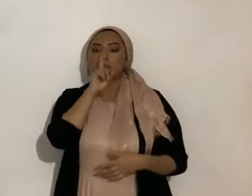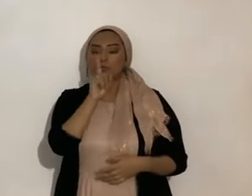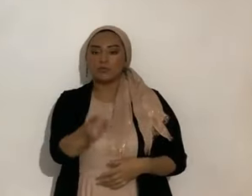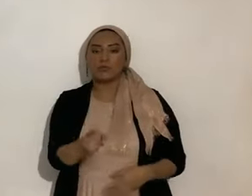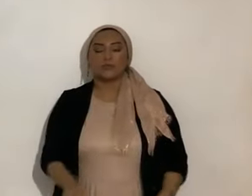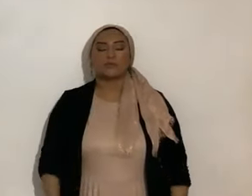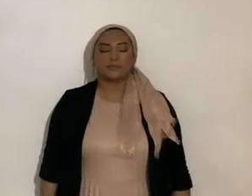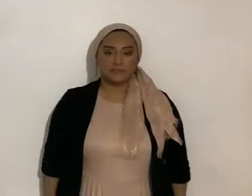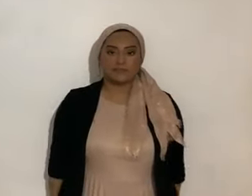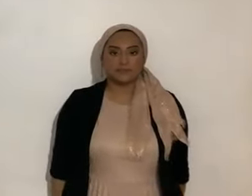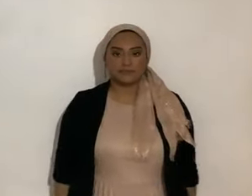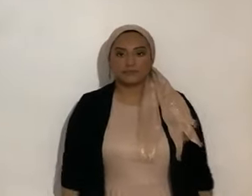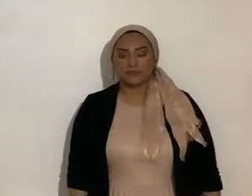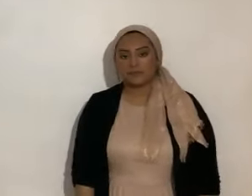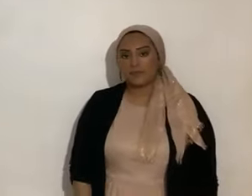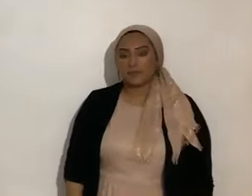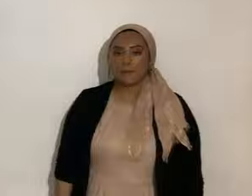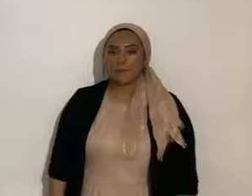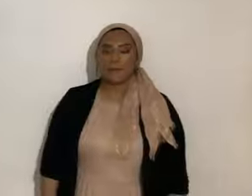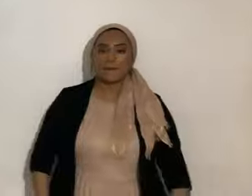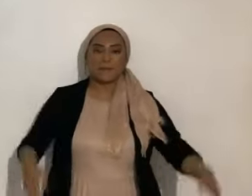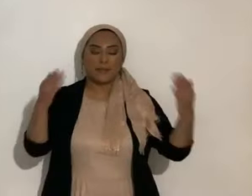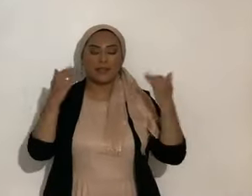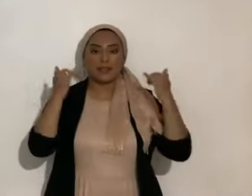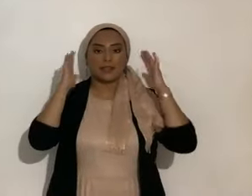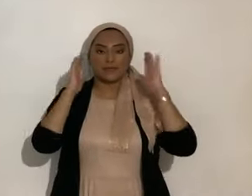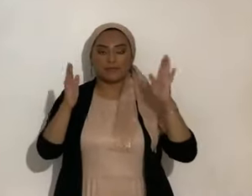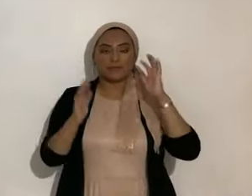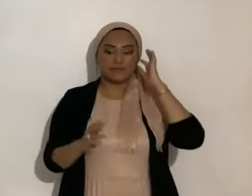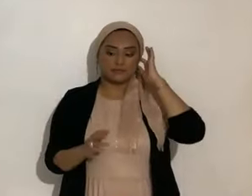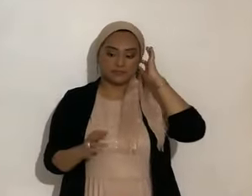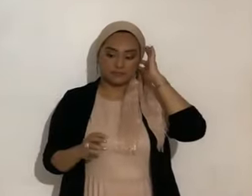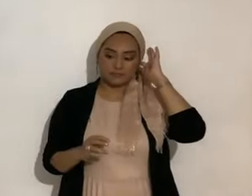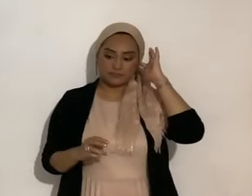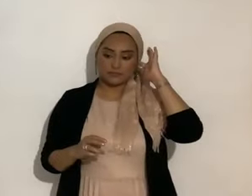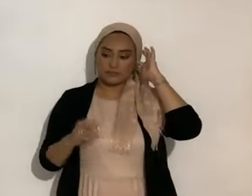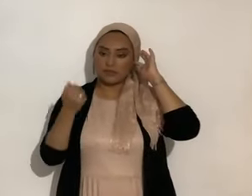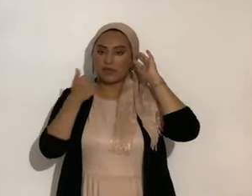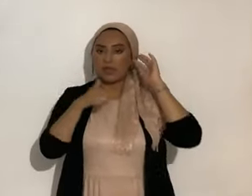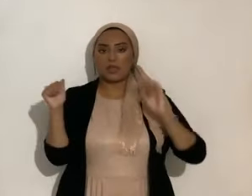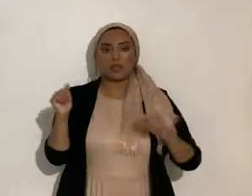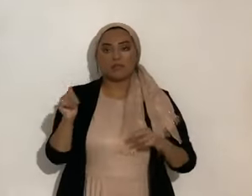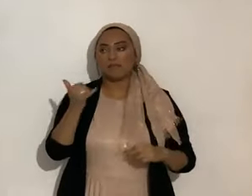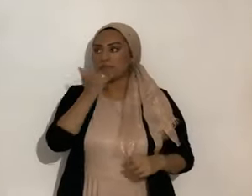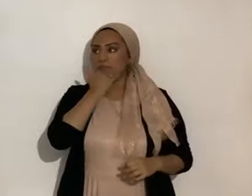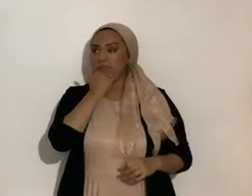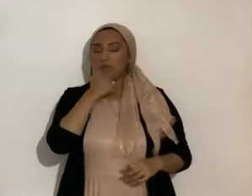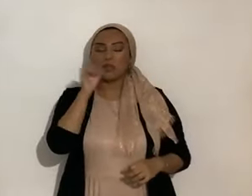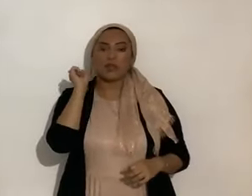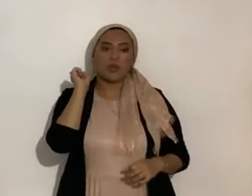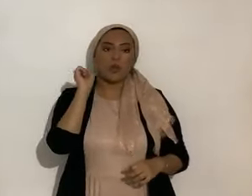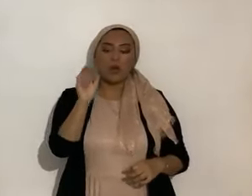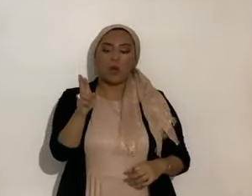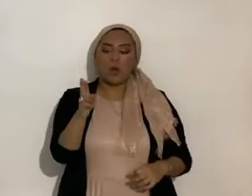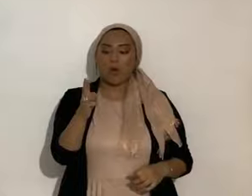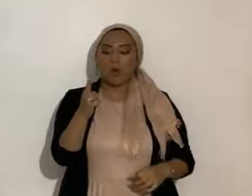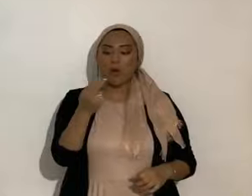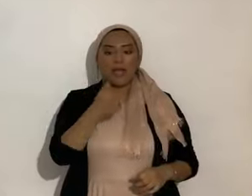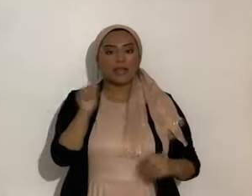existe, sí, eso existe. Ahora, mucha atención. Cualquier error o bien